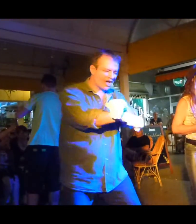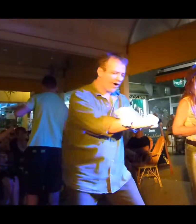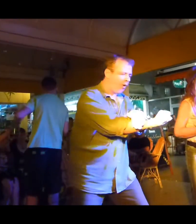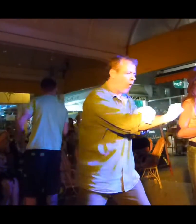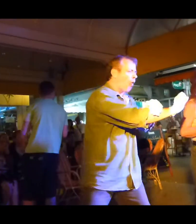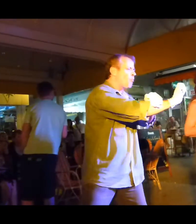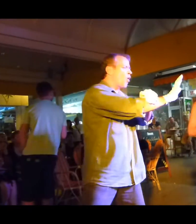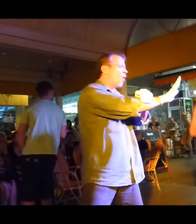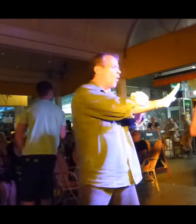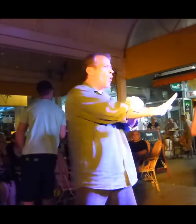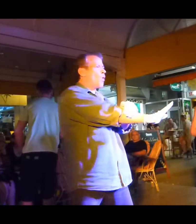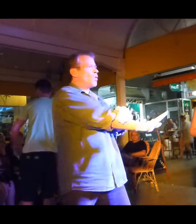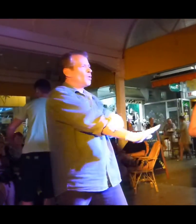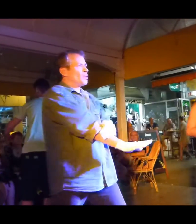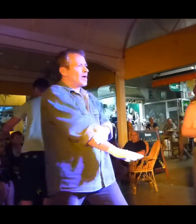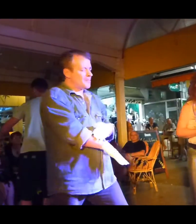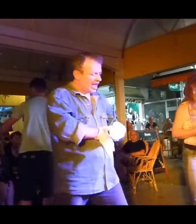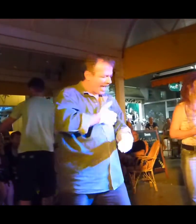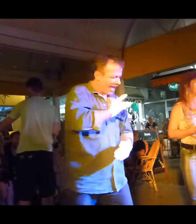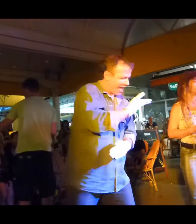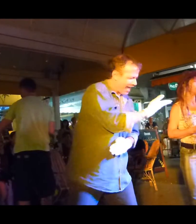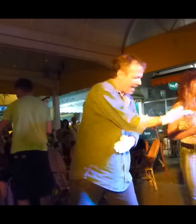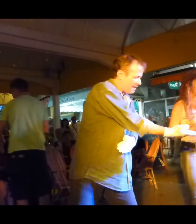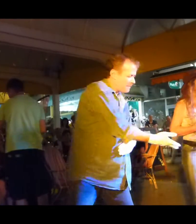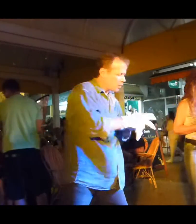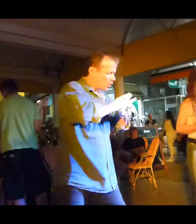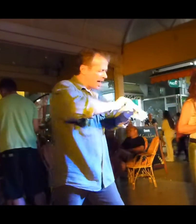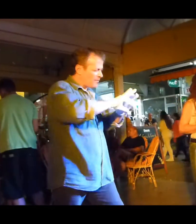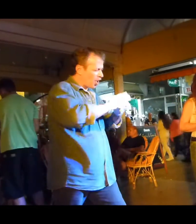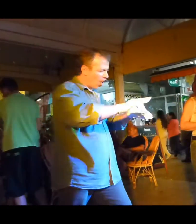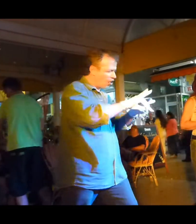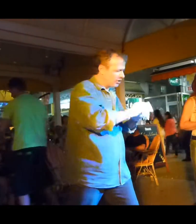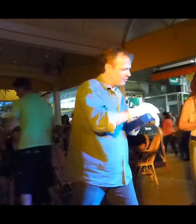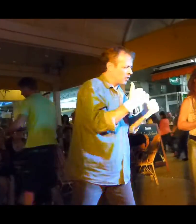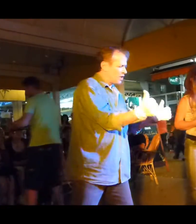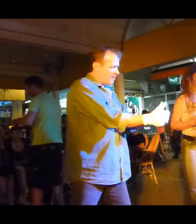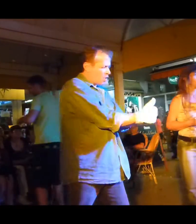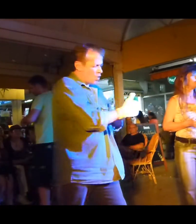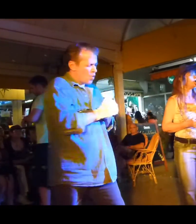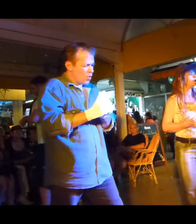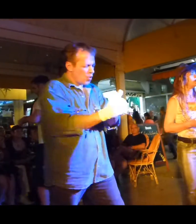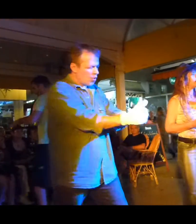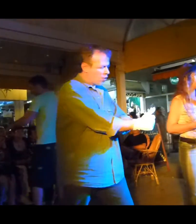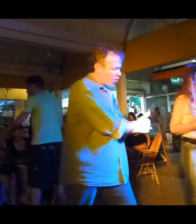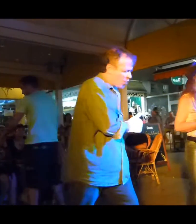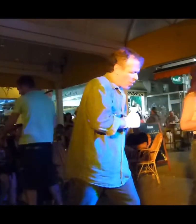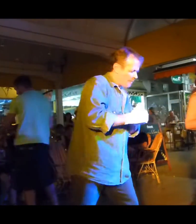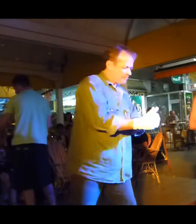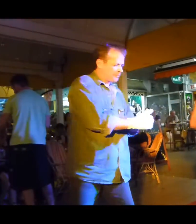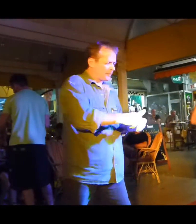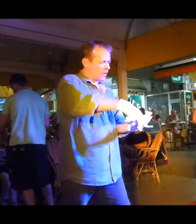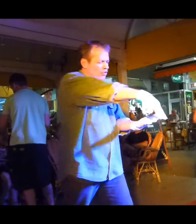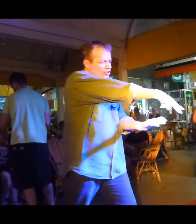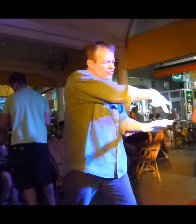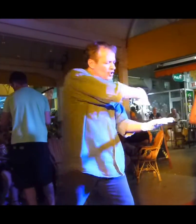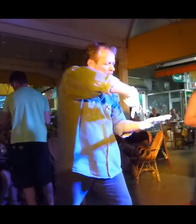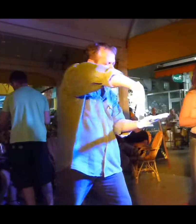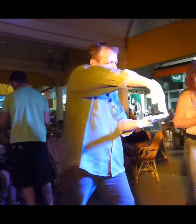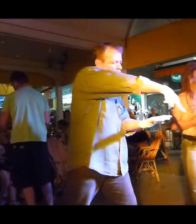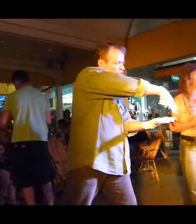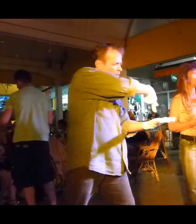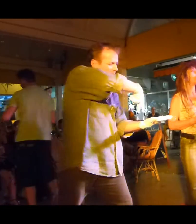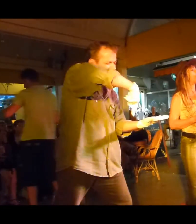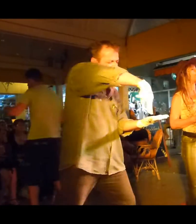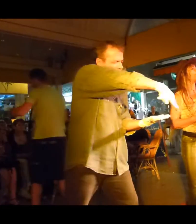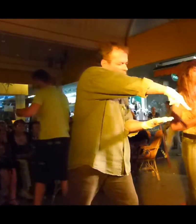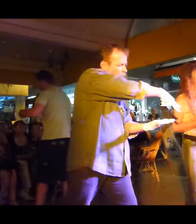qui vient au monde, ne lui apprendre que l'amour, en le formant qui